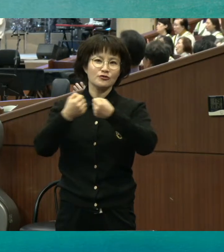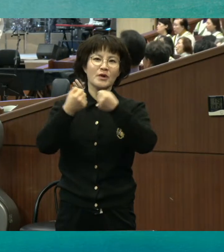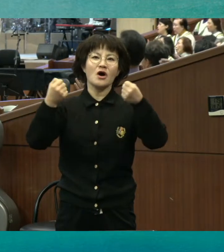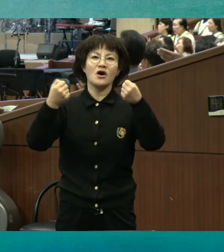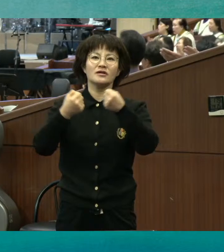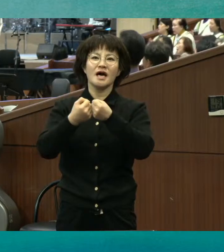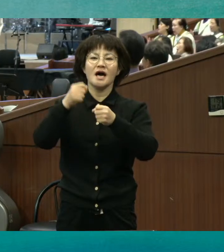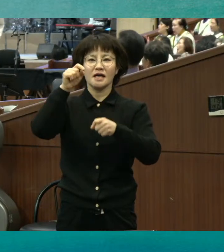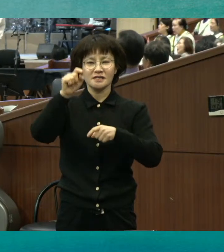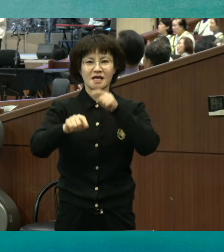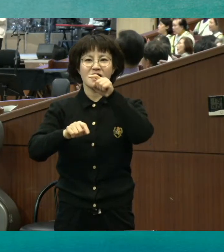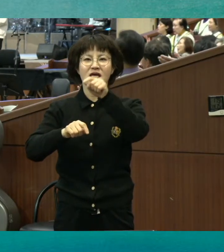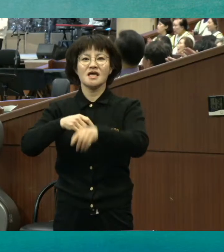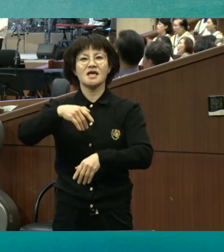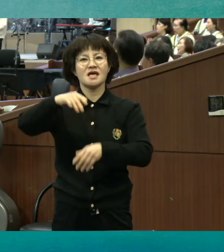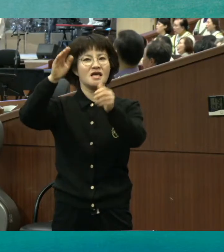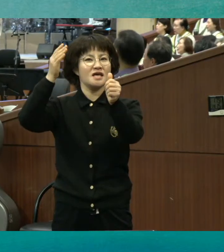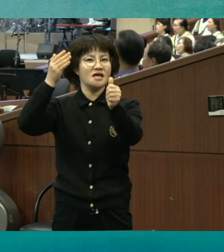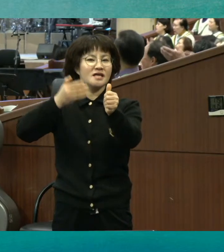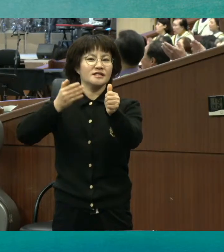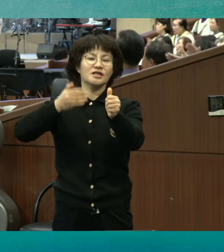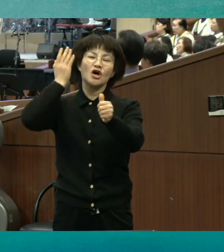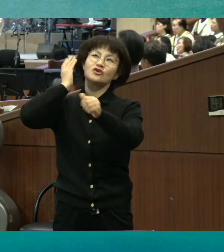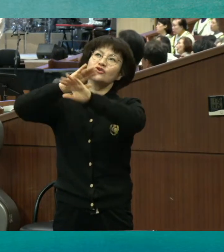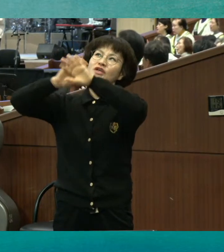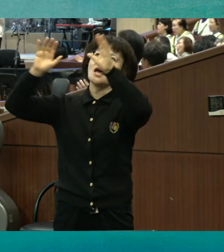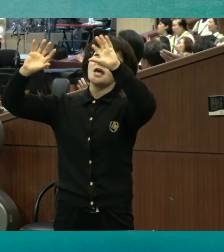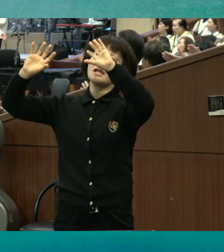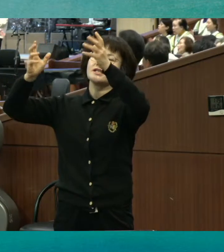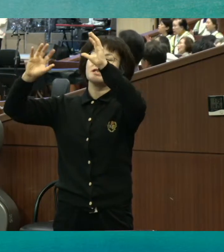싸우며 천국에 들어갈 때까지